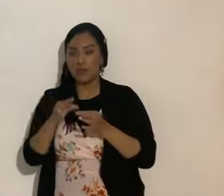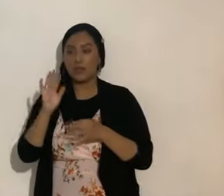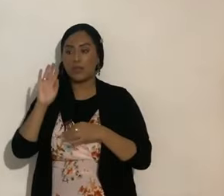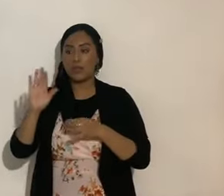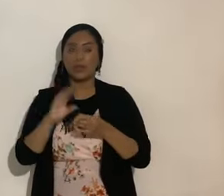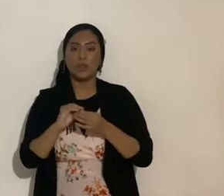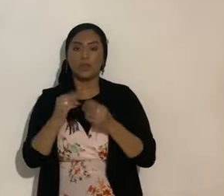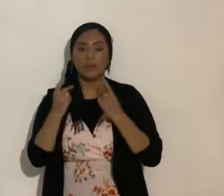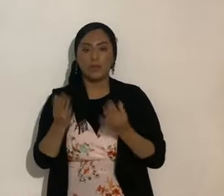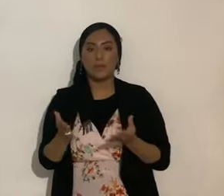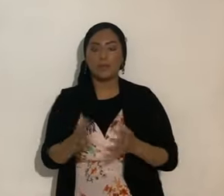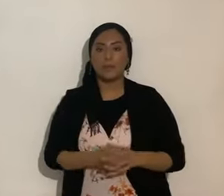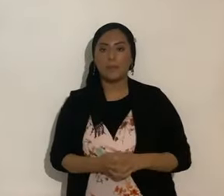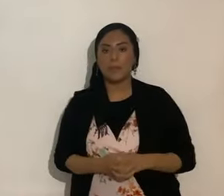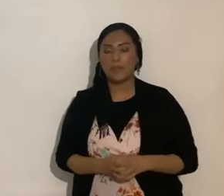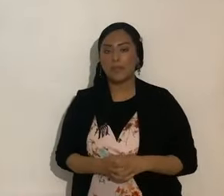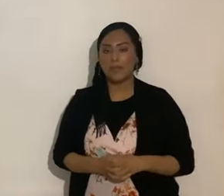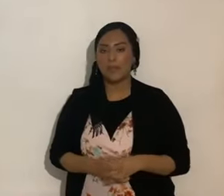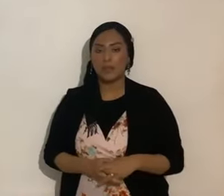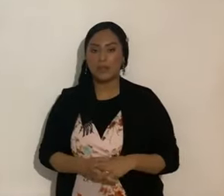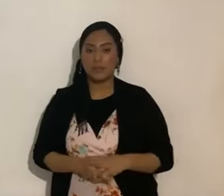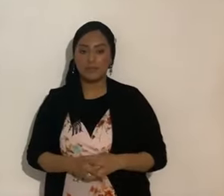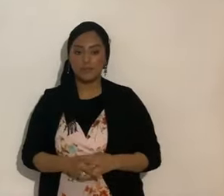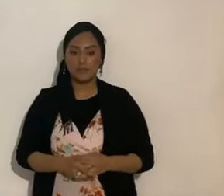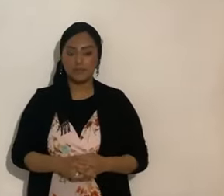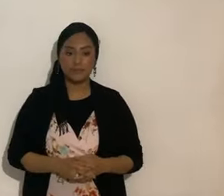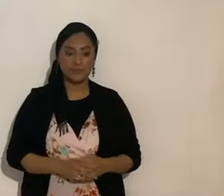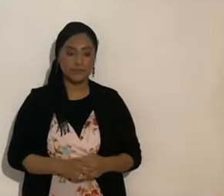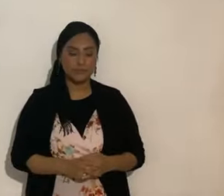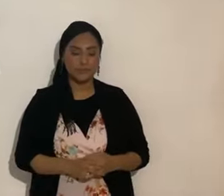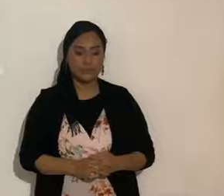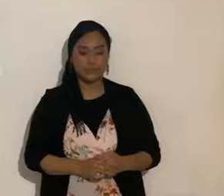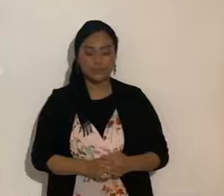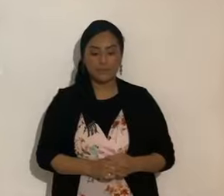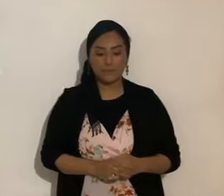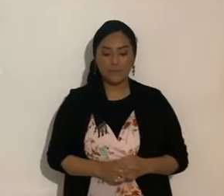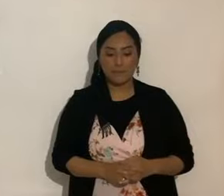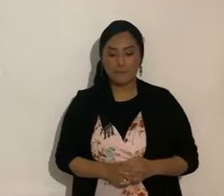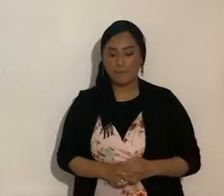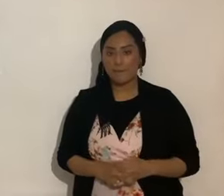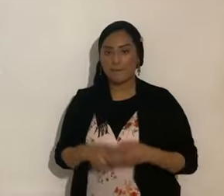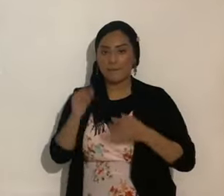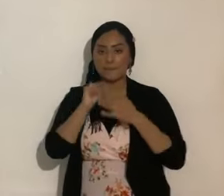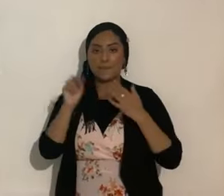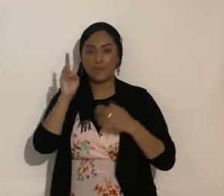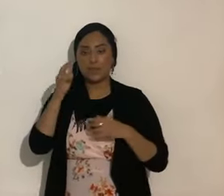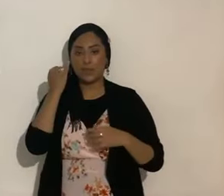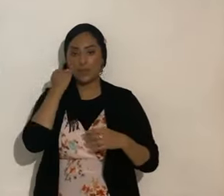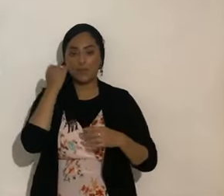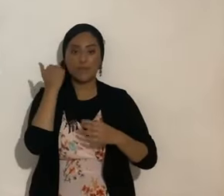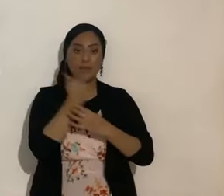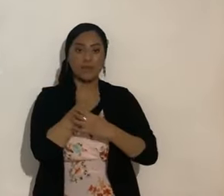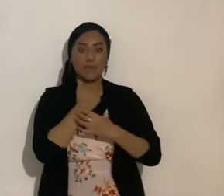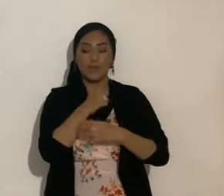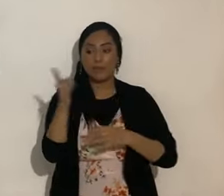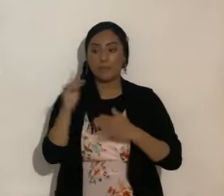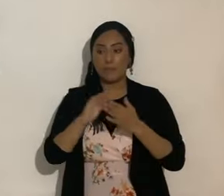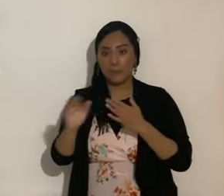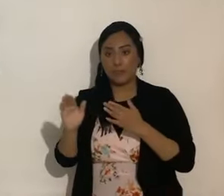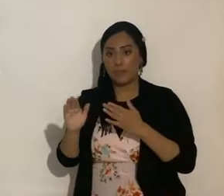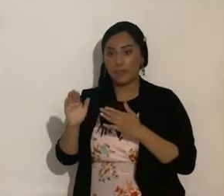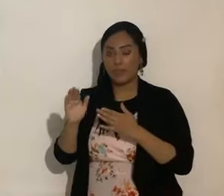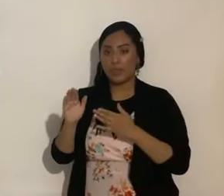sus obras. Pero las obras fueron contadas por justicia. Bueno, verso 2. Porque si Abraham fue justificado por